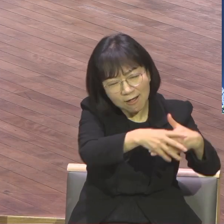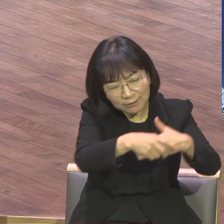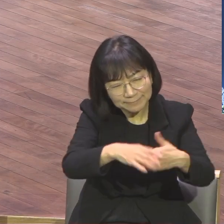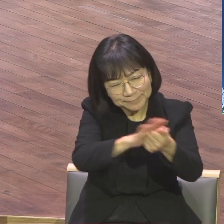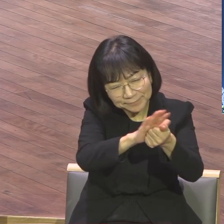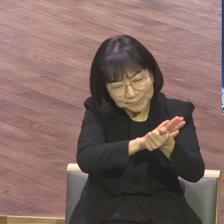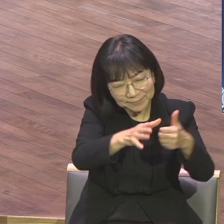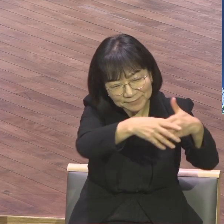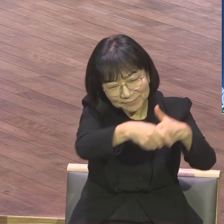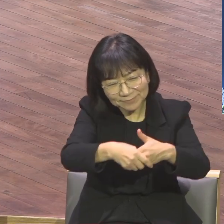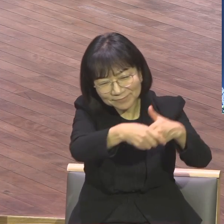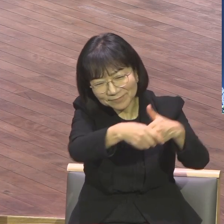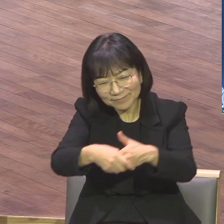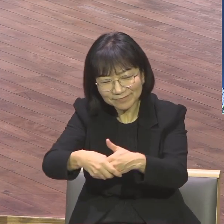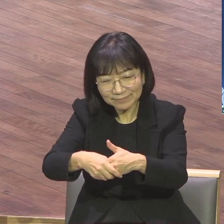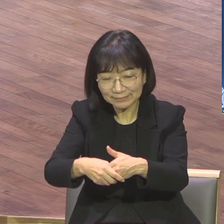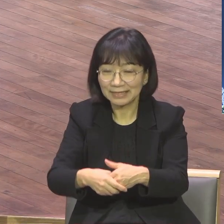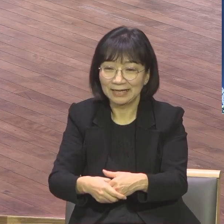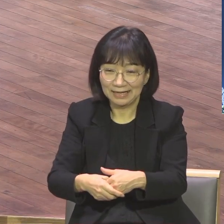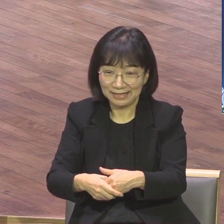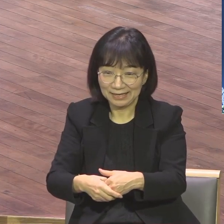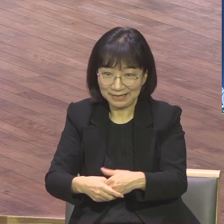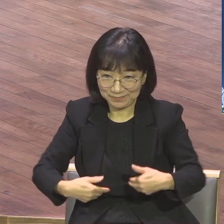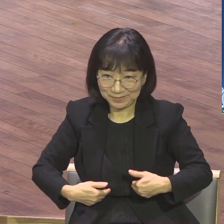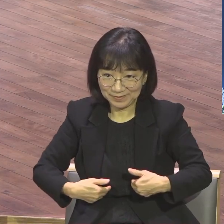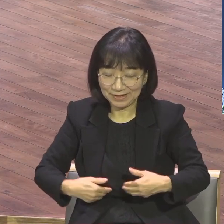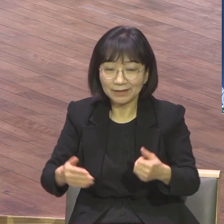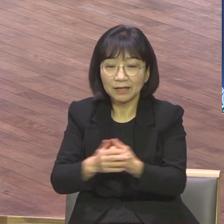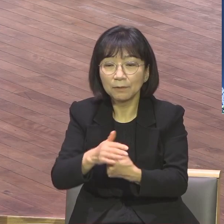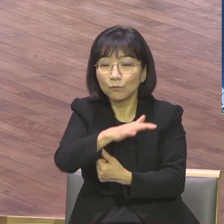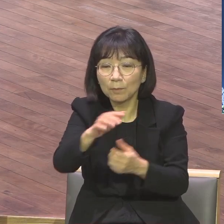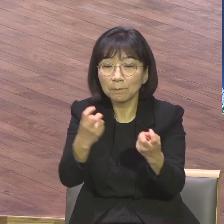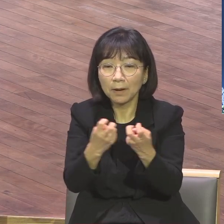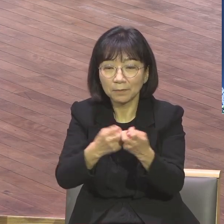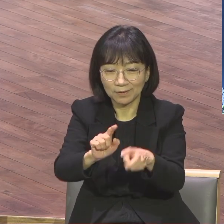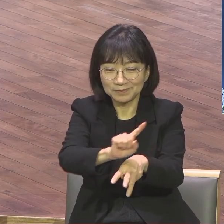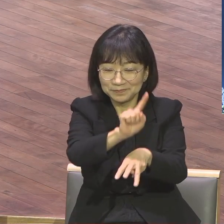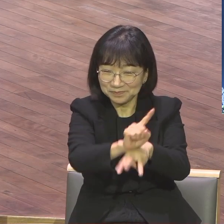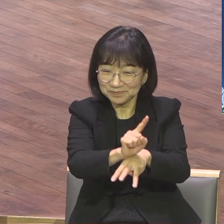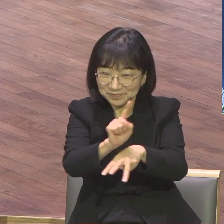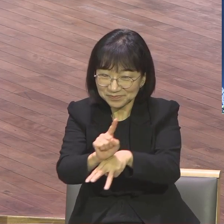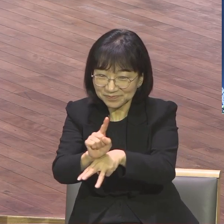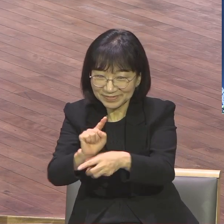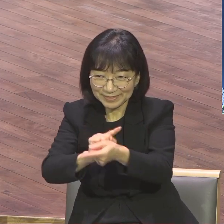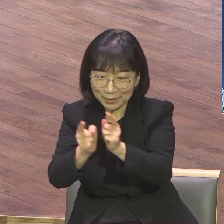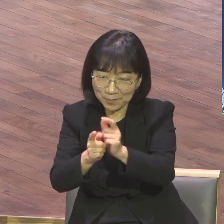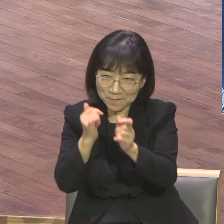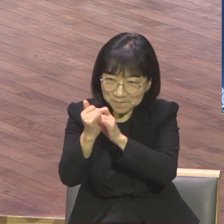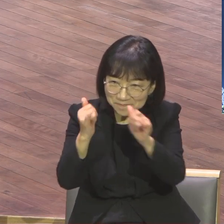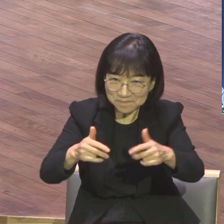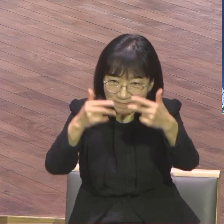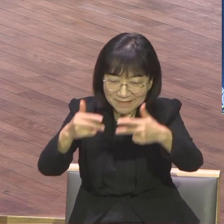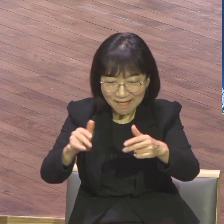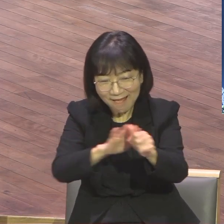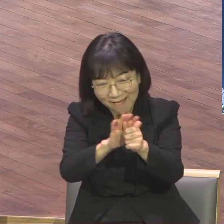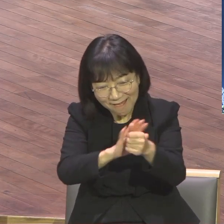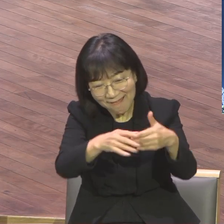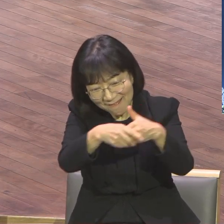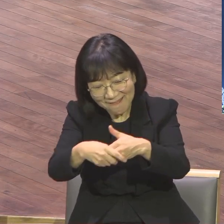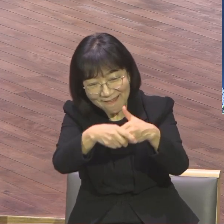우리가 3.1조 3운동을 하는 것도 그렇고 또 권력전도팀도 그렇습니다. 스스로